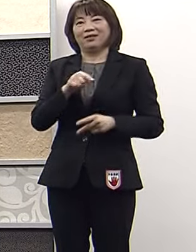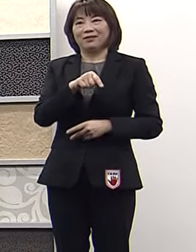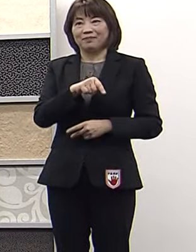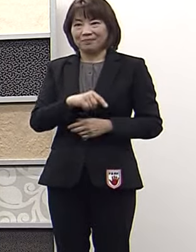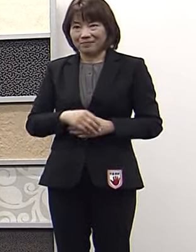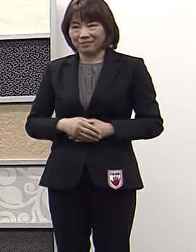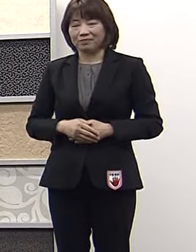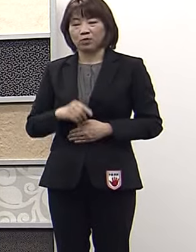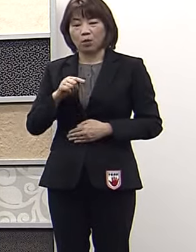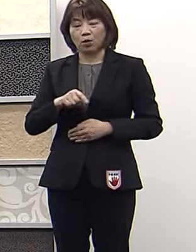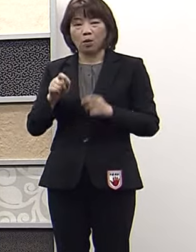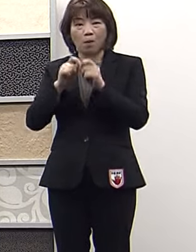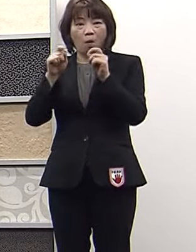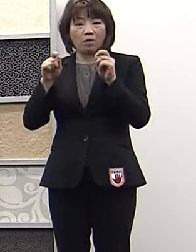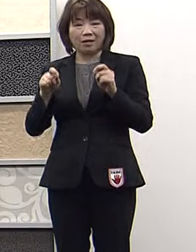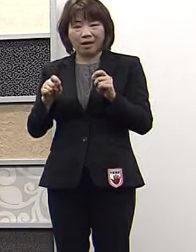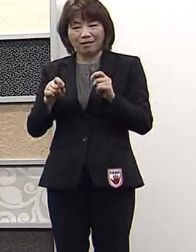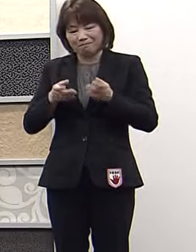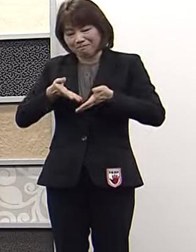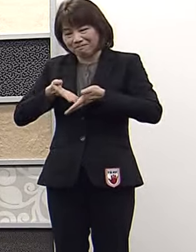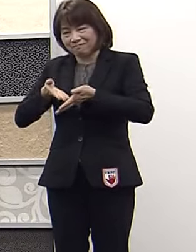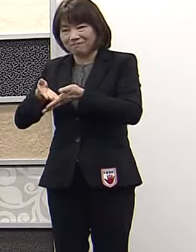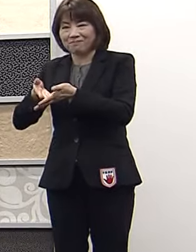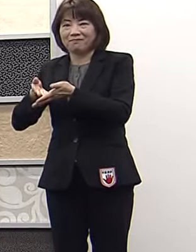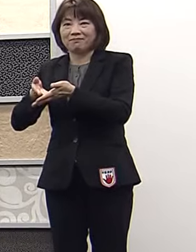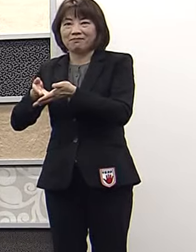ですが、この問題をですね、ご紹介をしたところ、